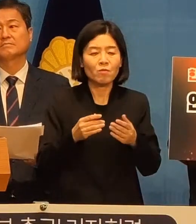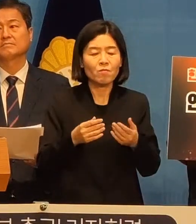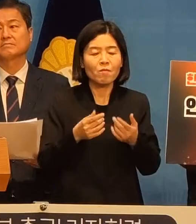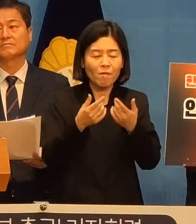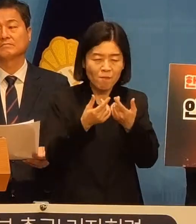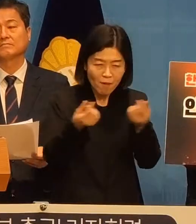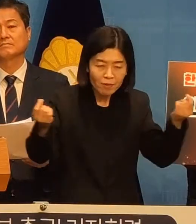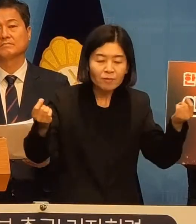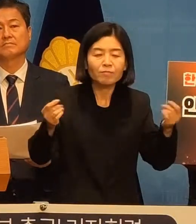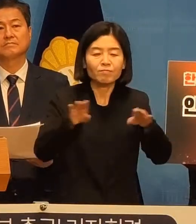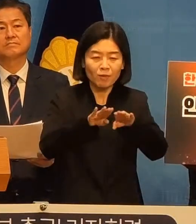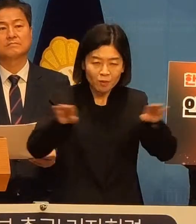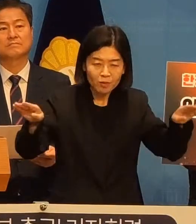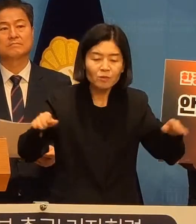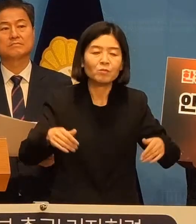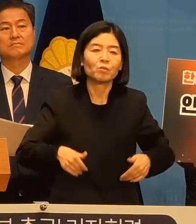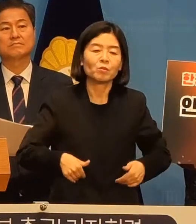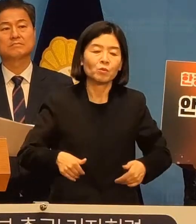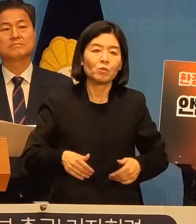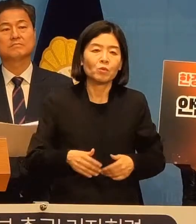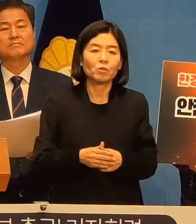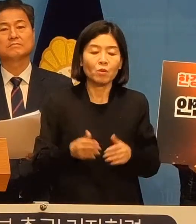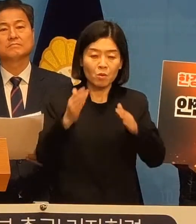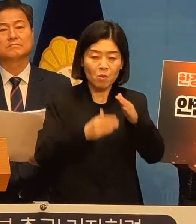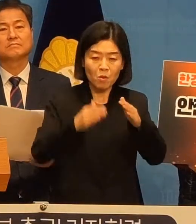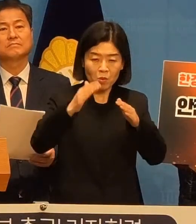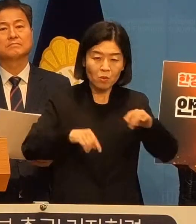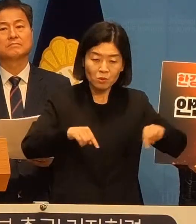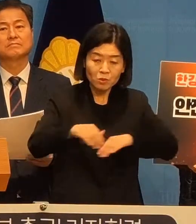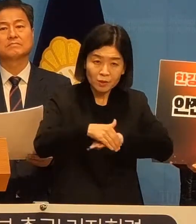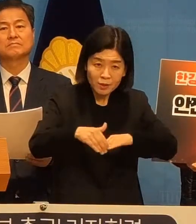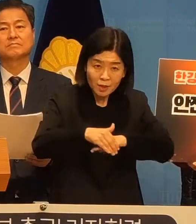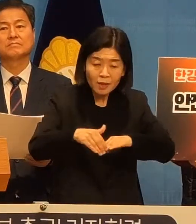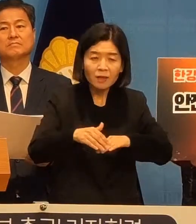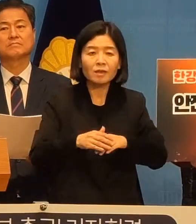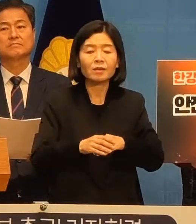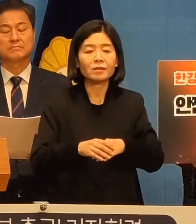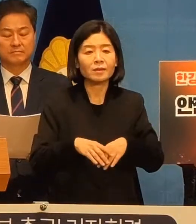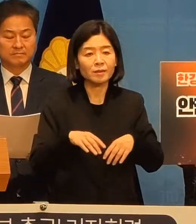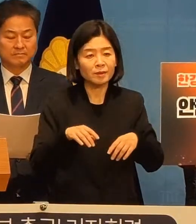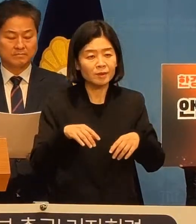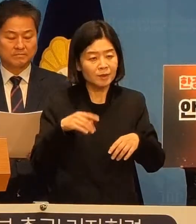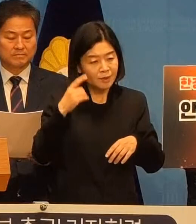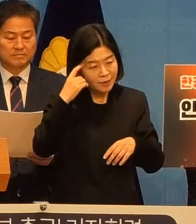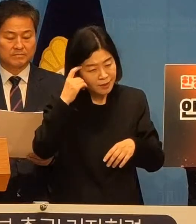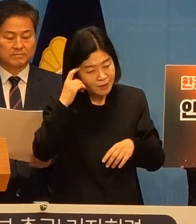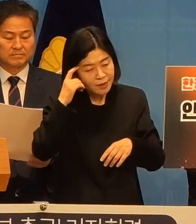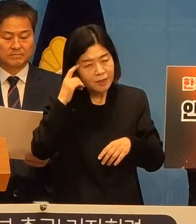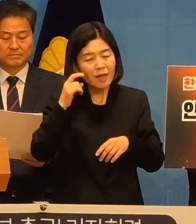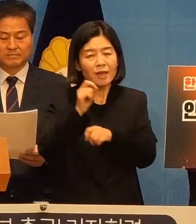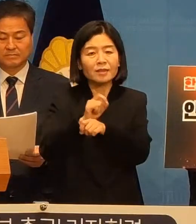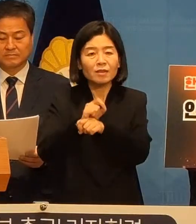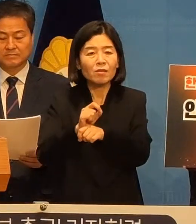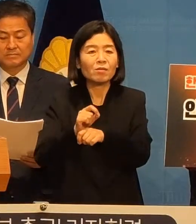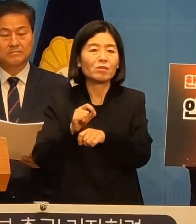위해서 공공정책은 어떠한 시장의 구상과 행정의 집행으로 끝나는 것이 아니라 사전